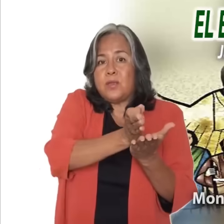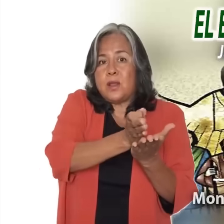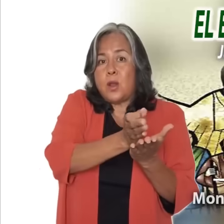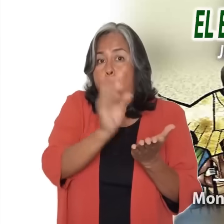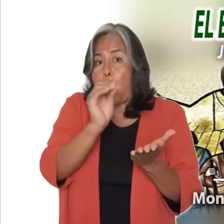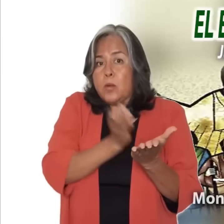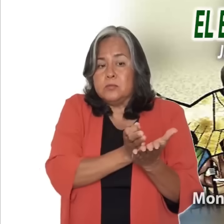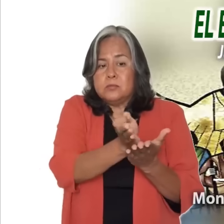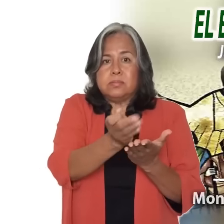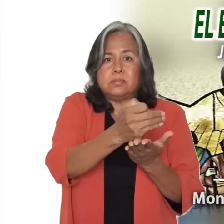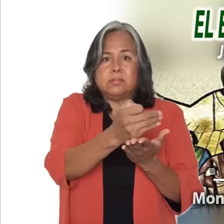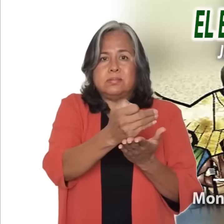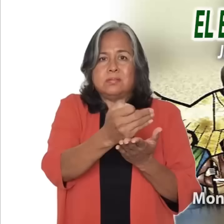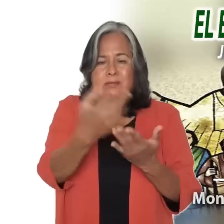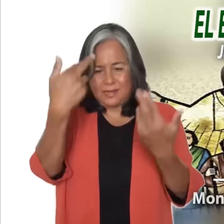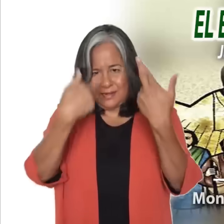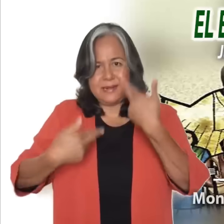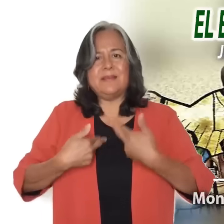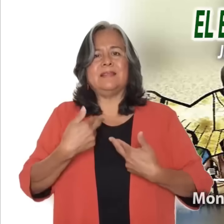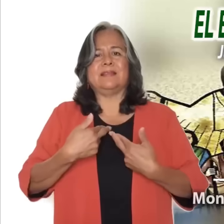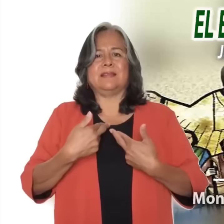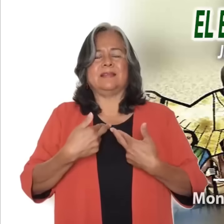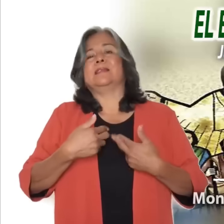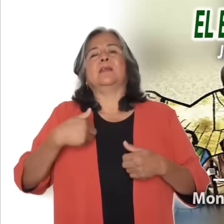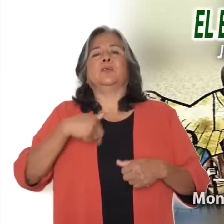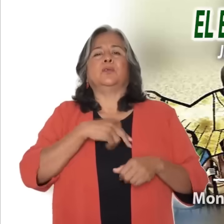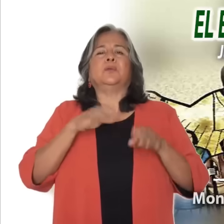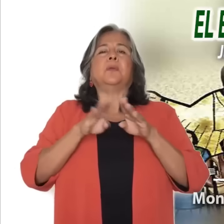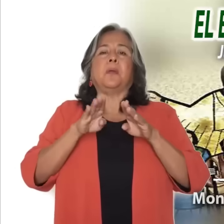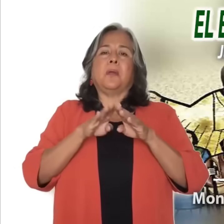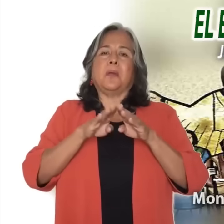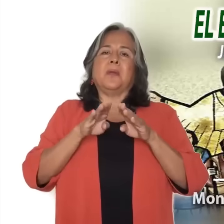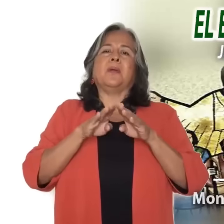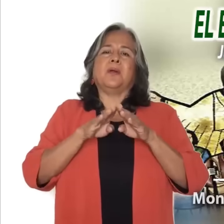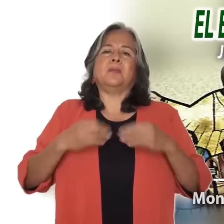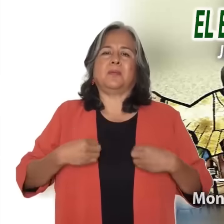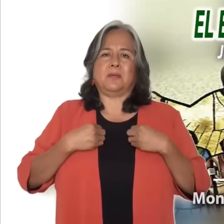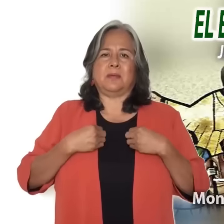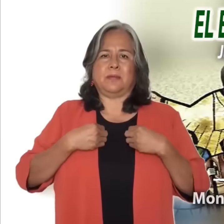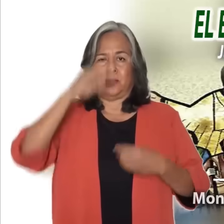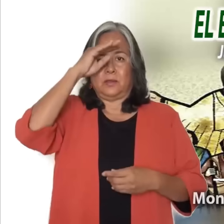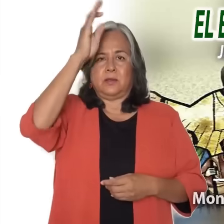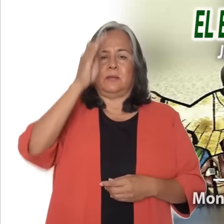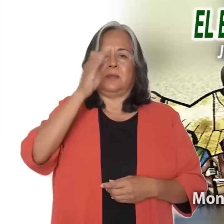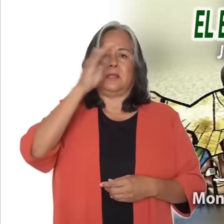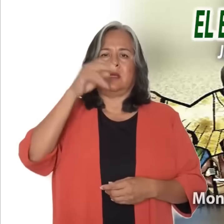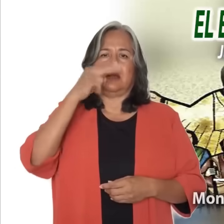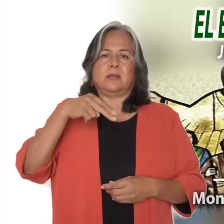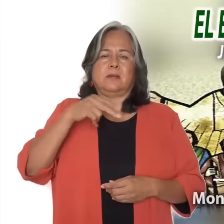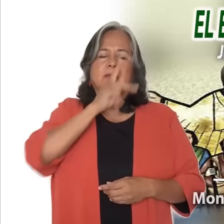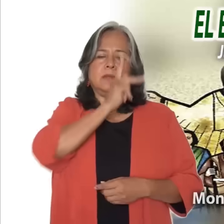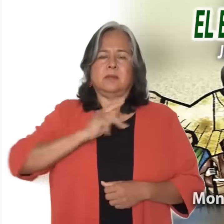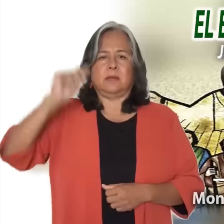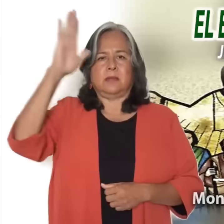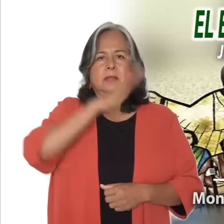Revisemos cada cual nuestra forma de evangelizar. El Señor te bendiga en nombre del Padre